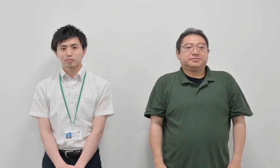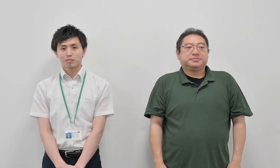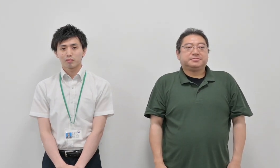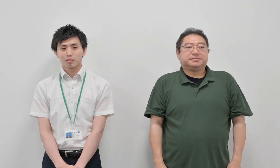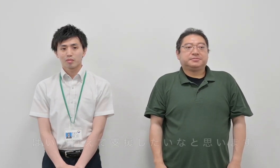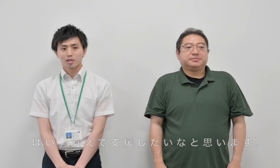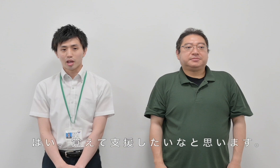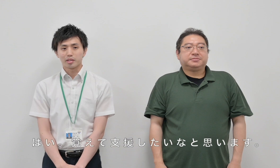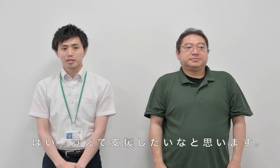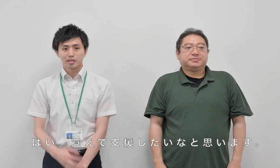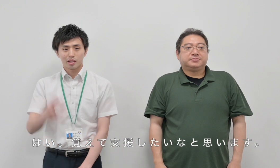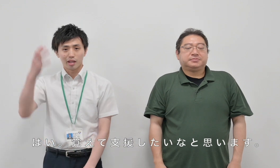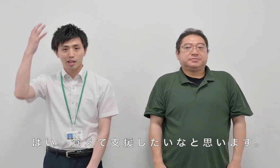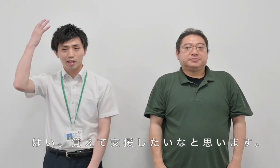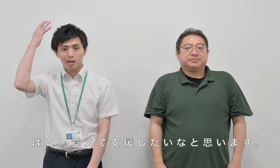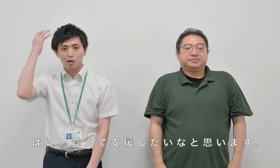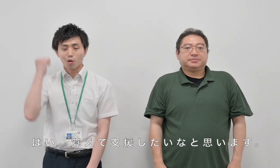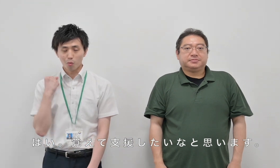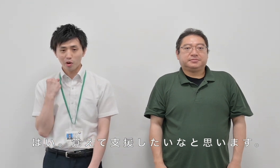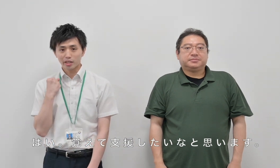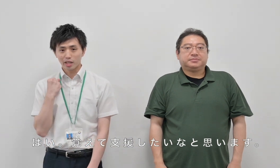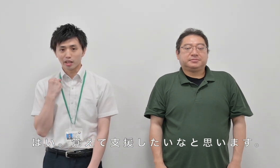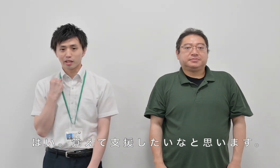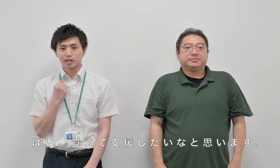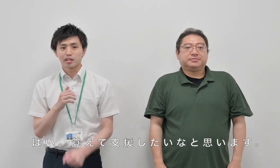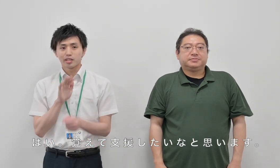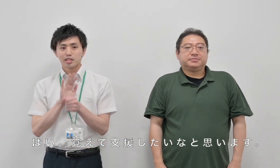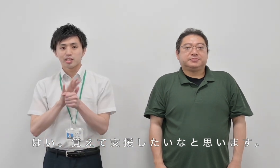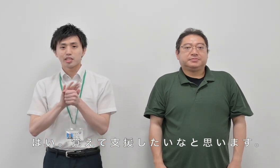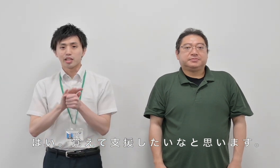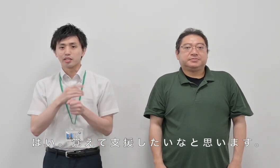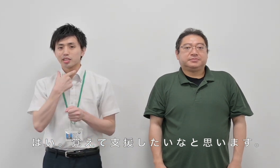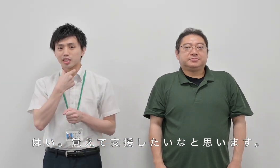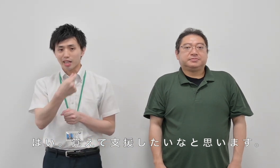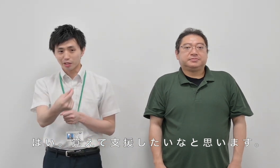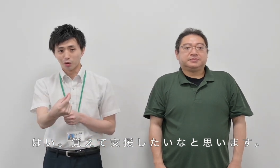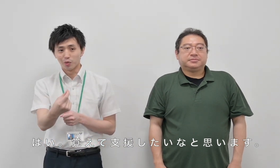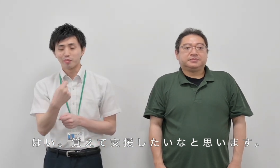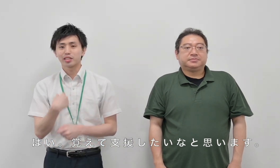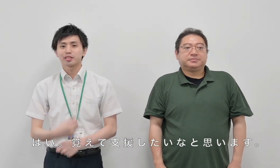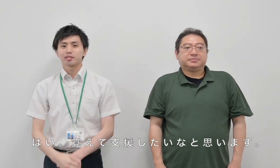はい、覚えて支援したいと思います。